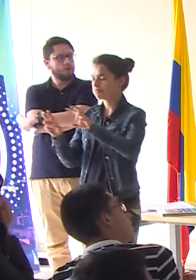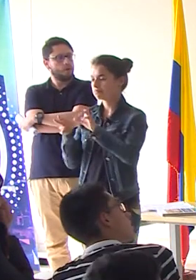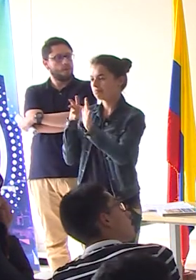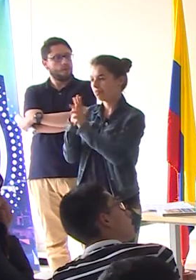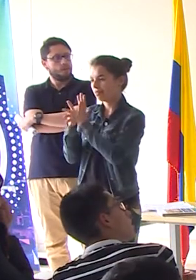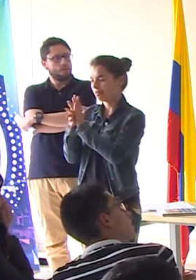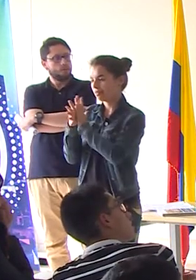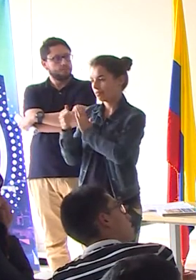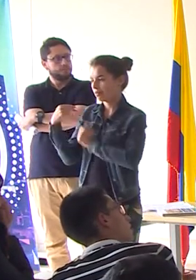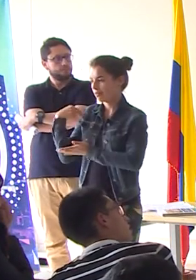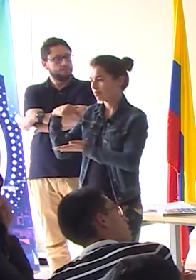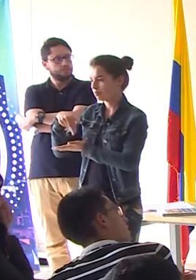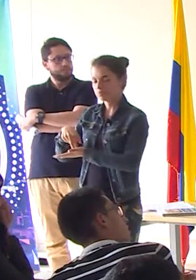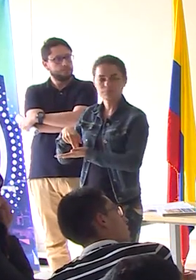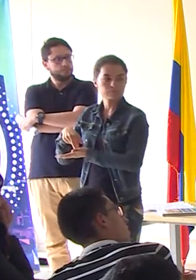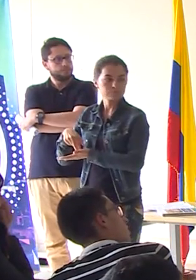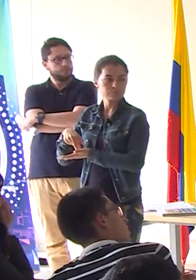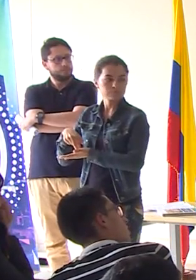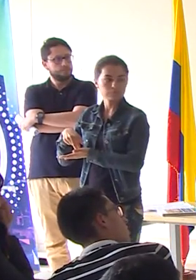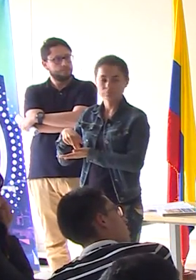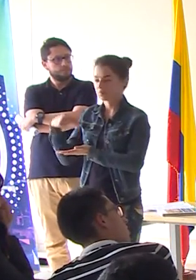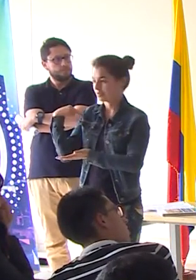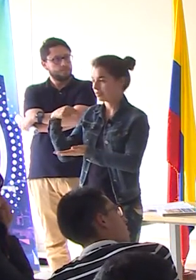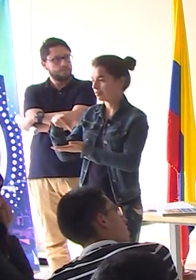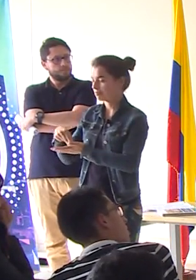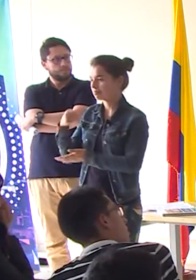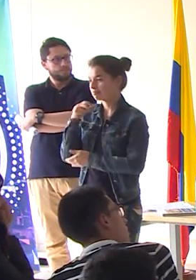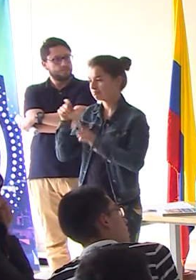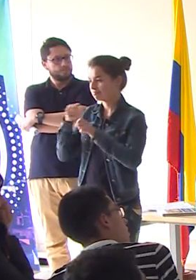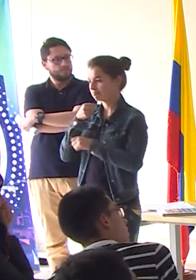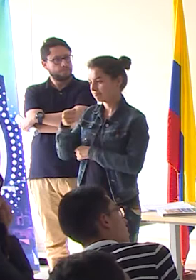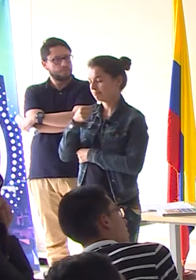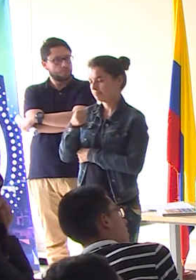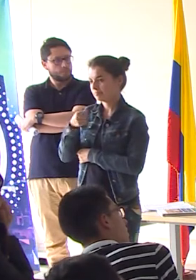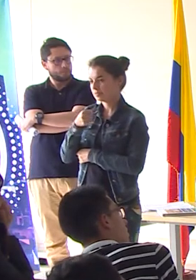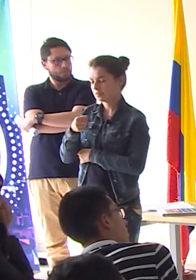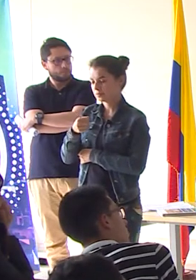que él nombra en una entrevista hice